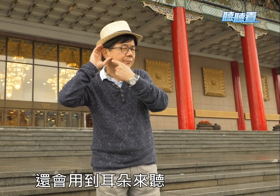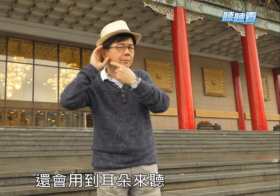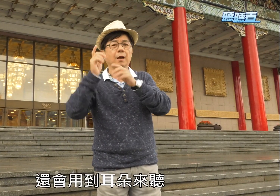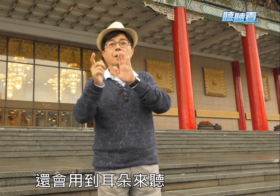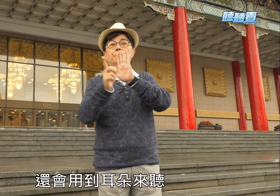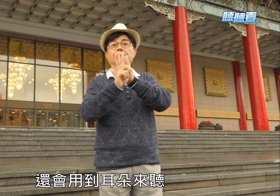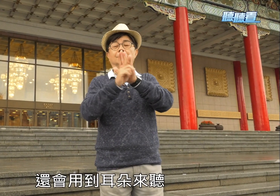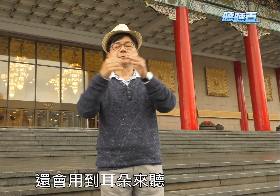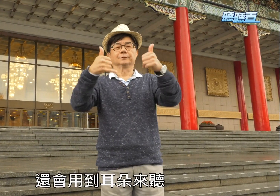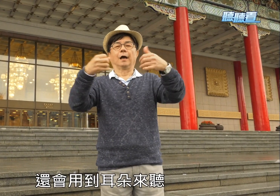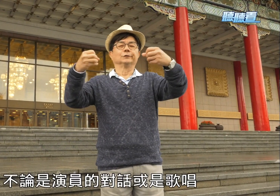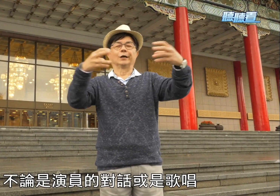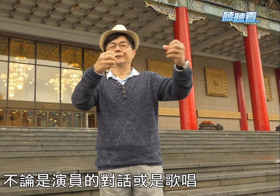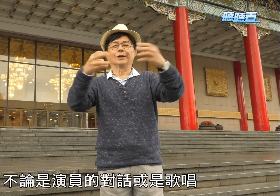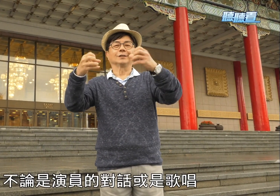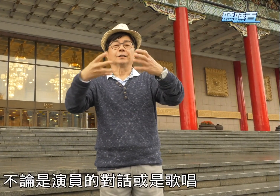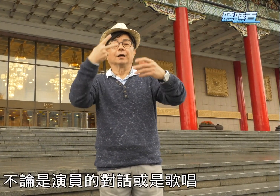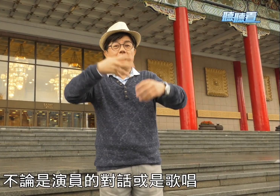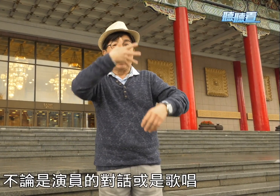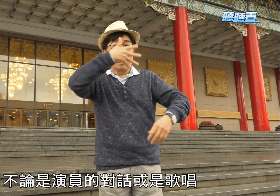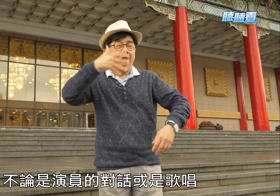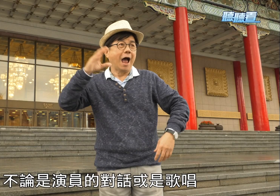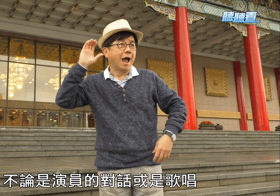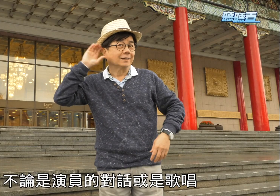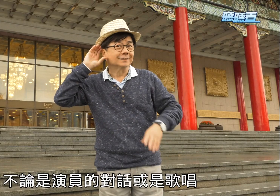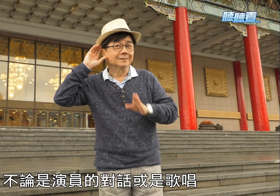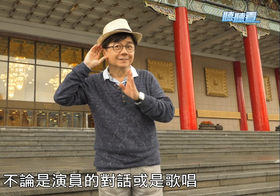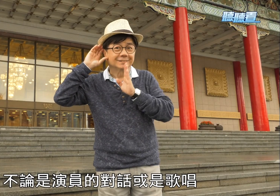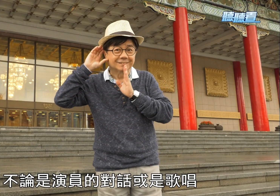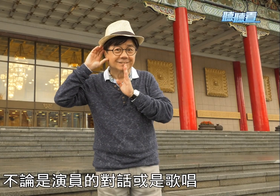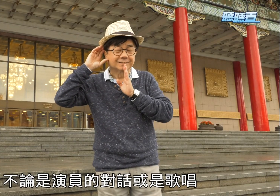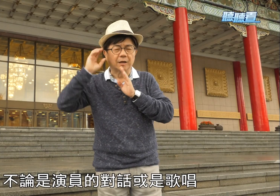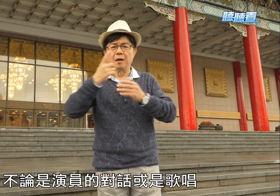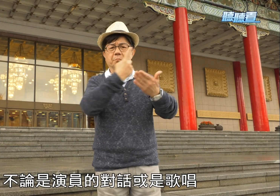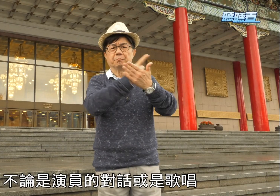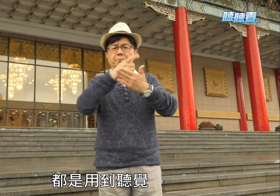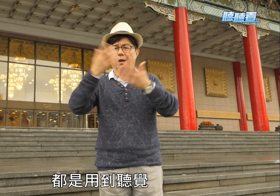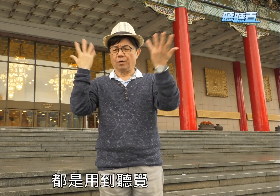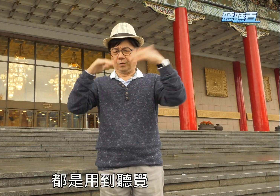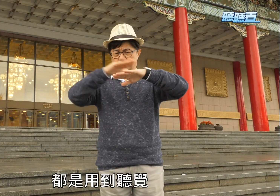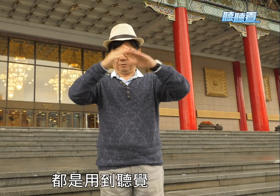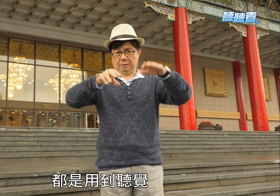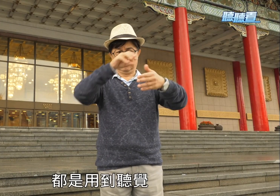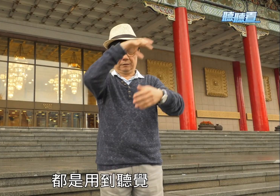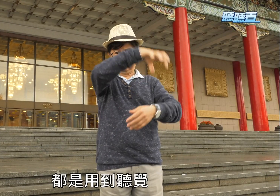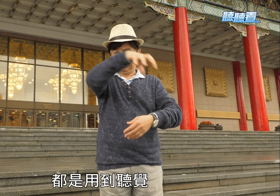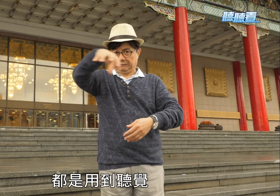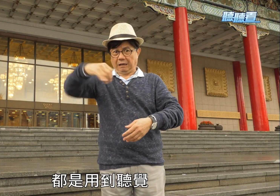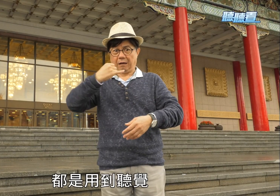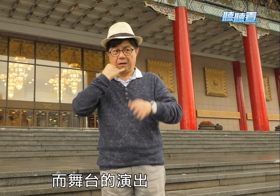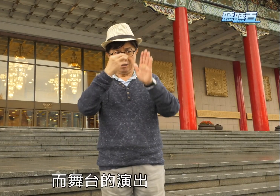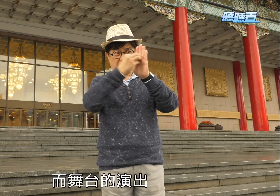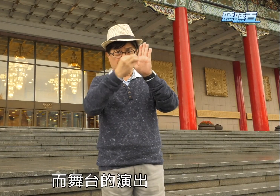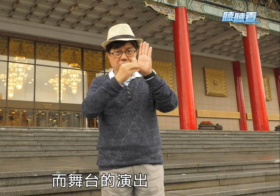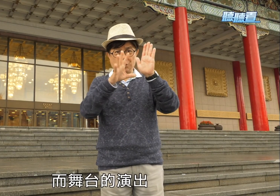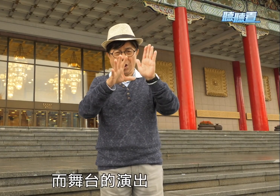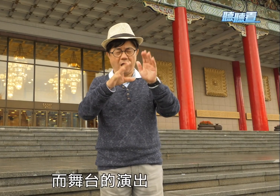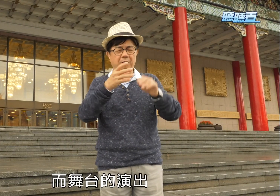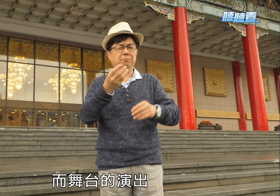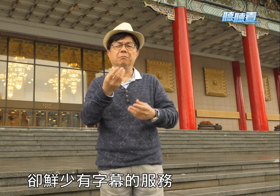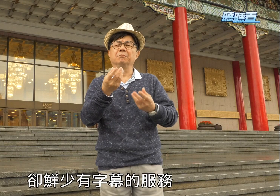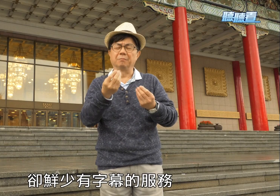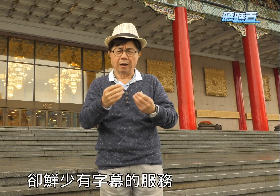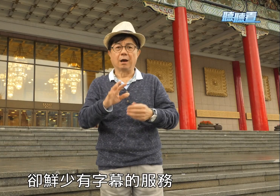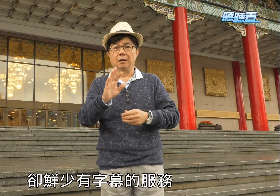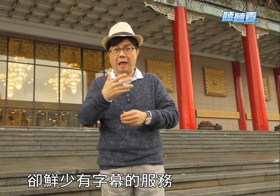耳朵来听。不论是演员的对话或是歌唱，都是用到听觉，而舞台的演出